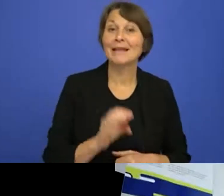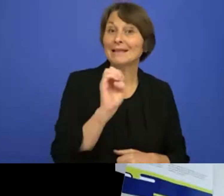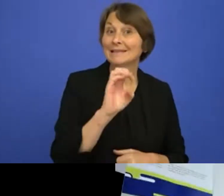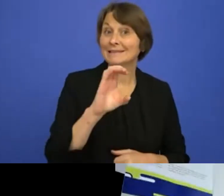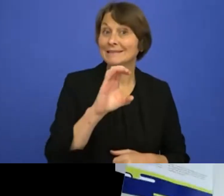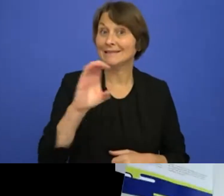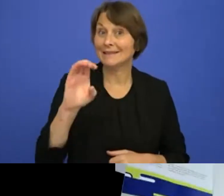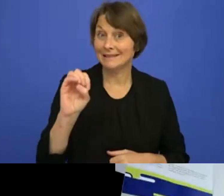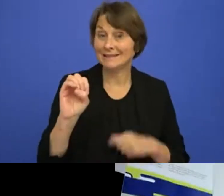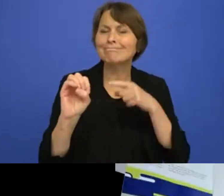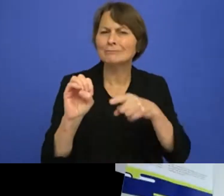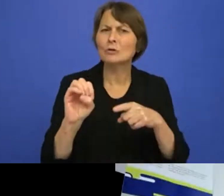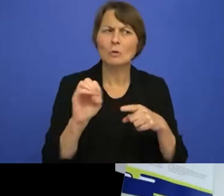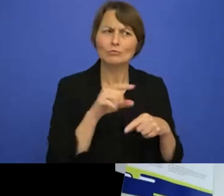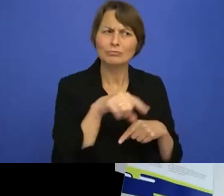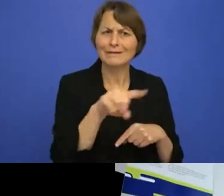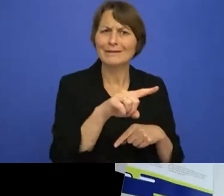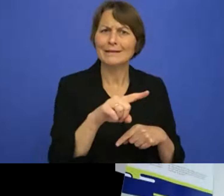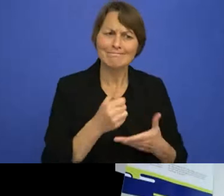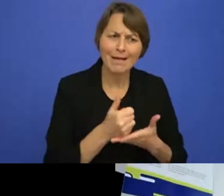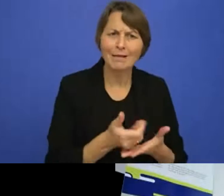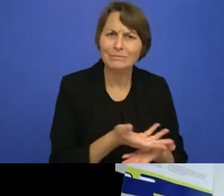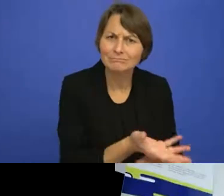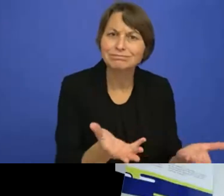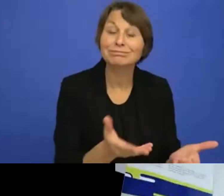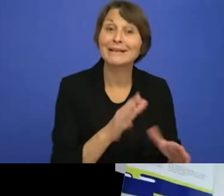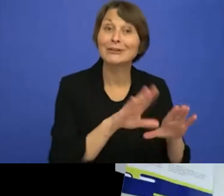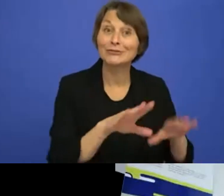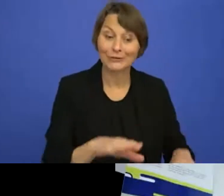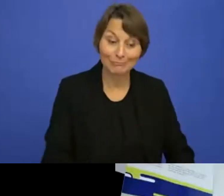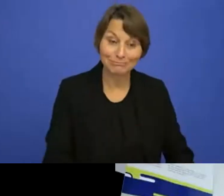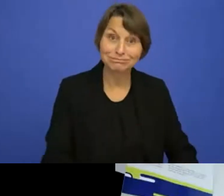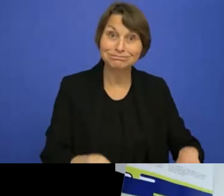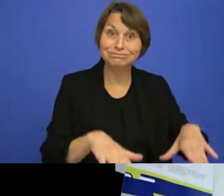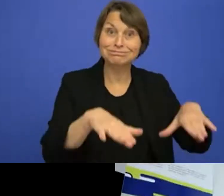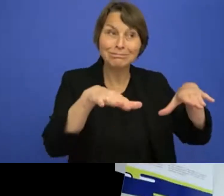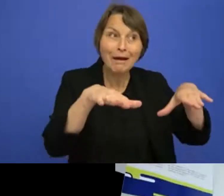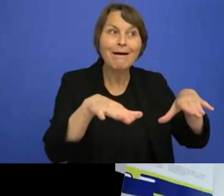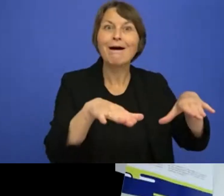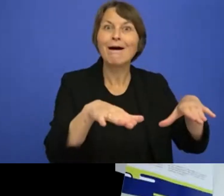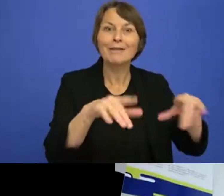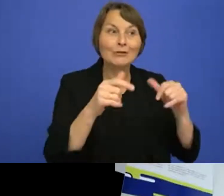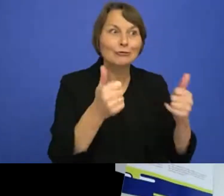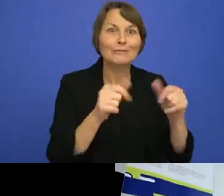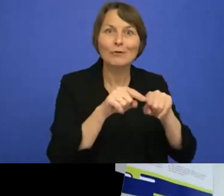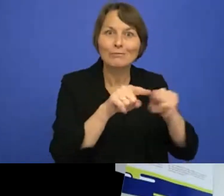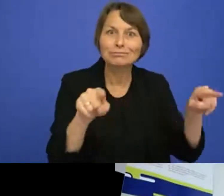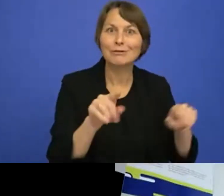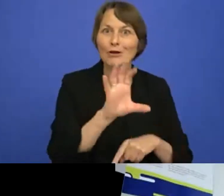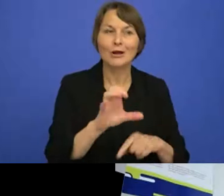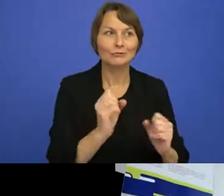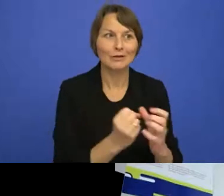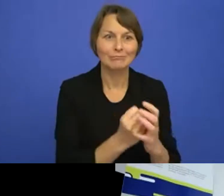va permettre à ces enfants d'aller à l'école le plus longtemps, ce qui leur permettra à leur tour d'aider